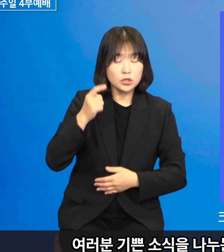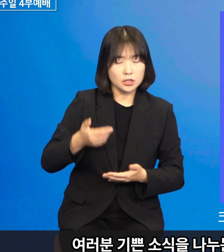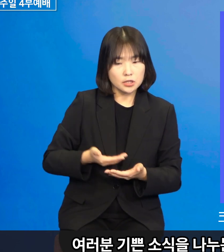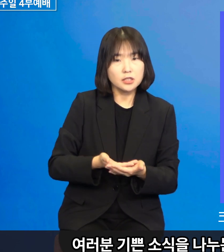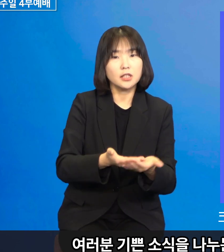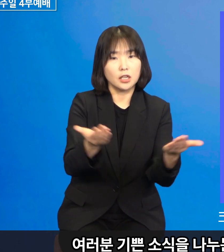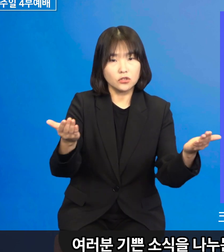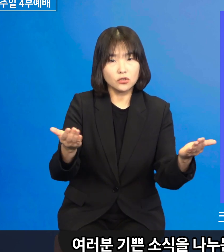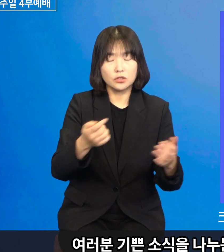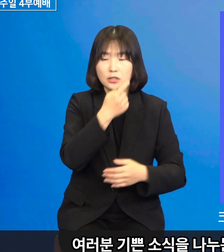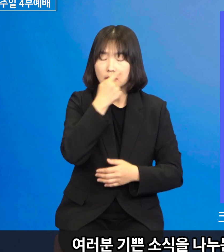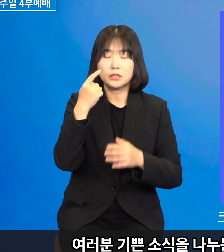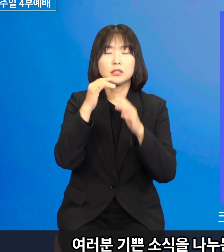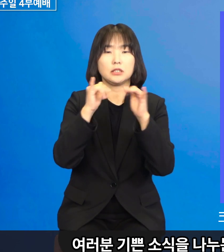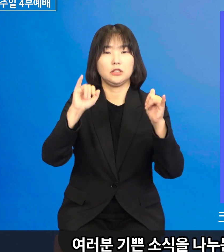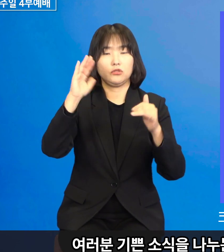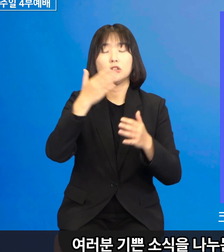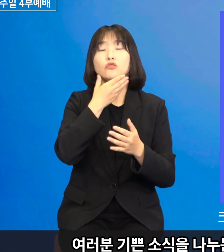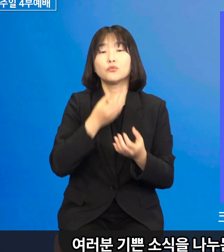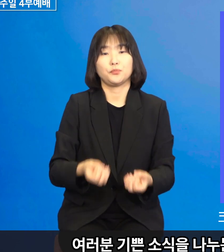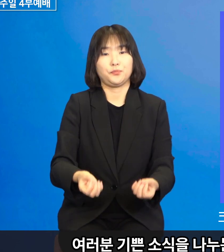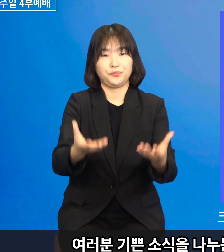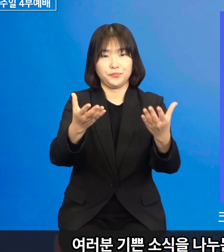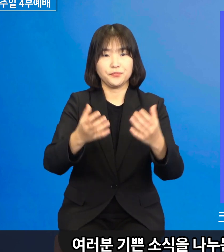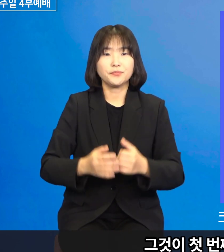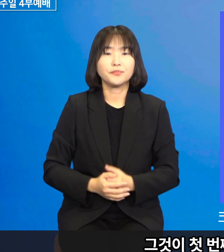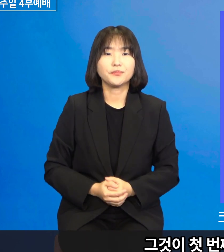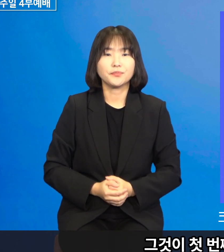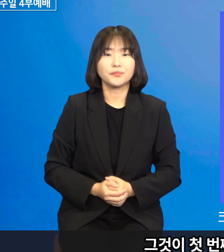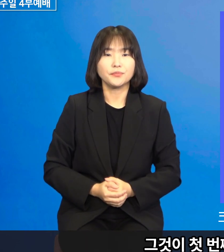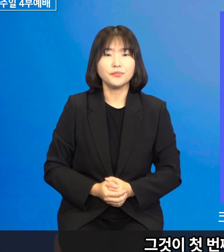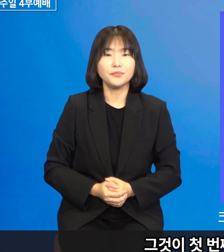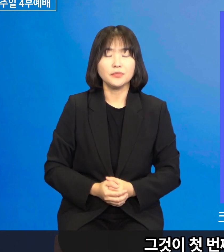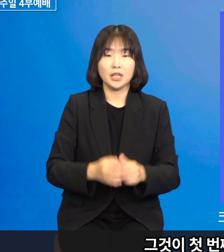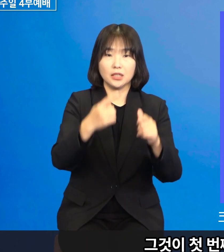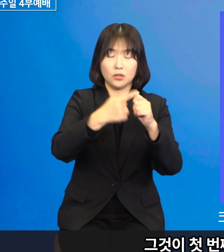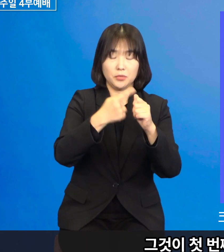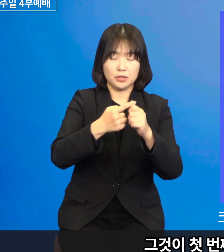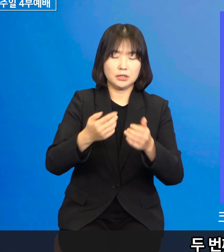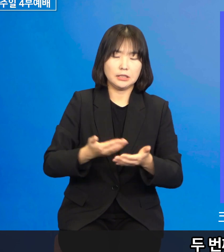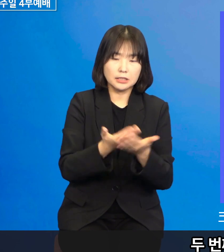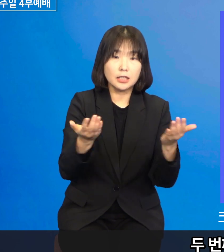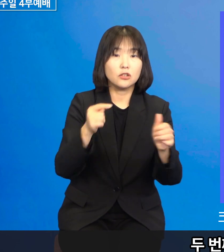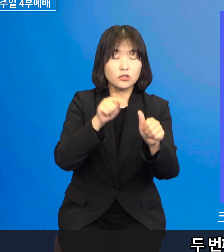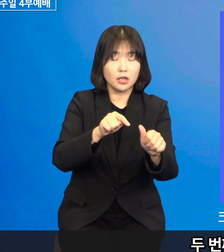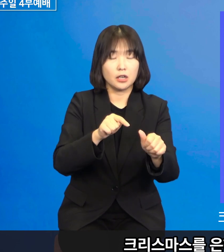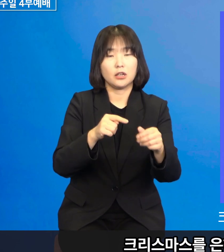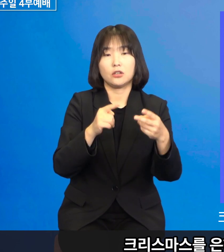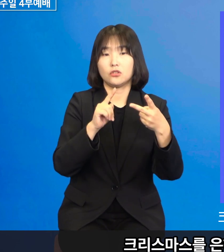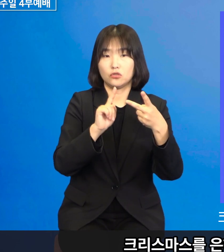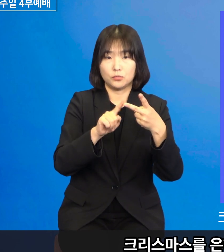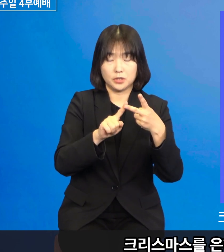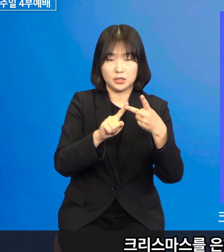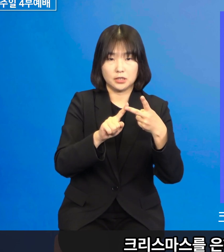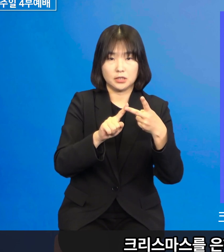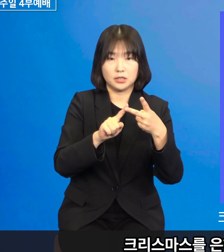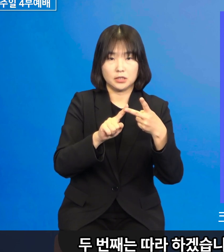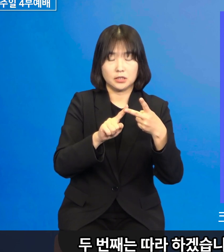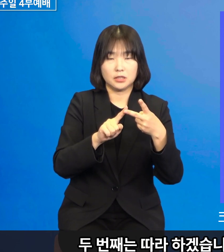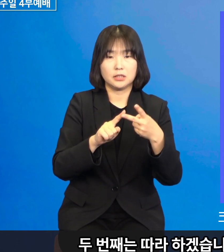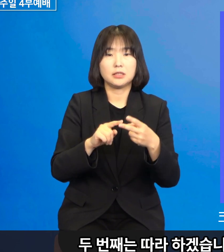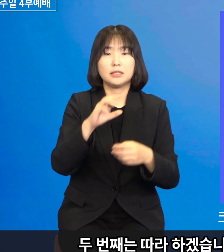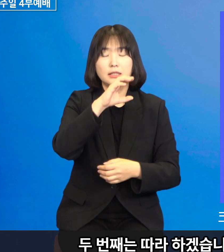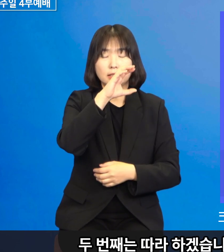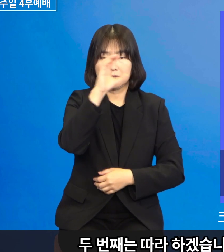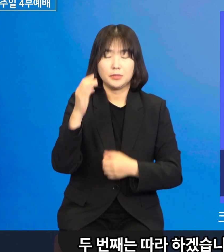나누는 증인이 되시길 축복합니다. 그것이 첫 번째, 나누라 이고요. 두 번째입니다. 크리스마스를 은혜롭게 보내는 방법.